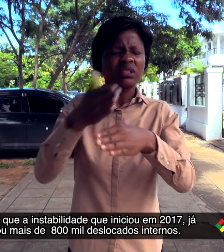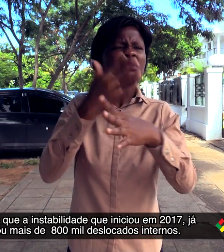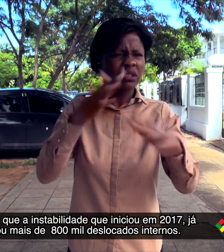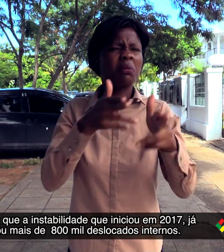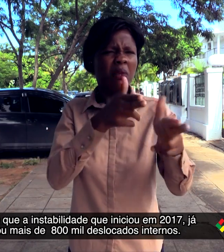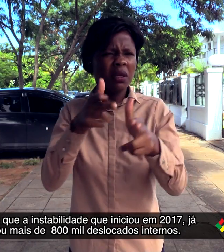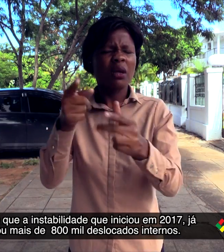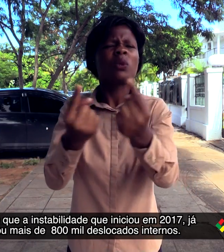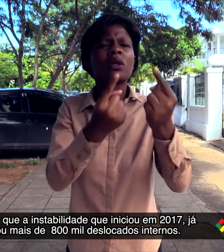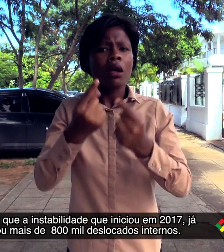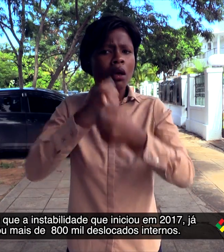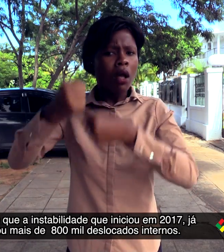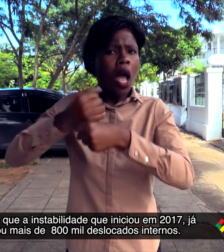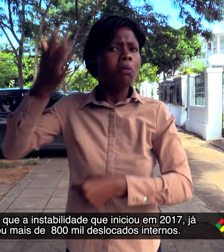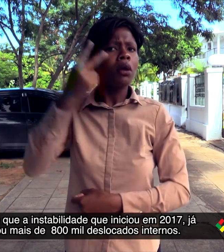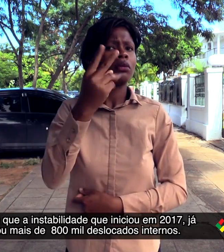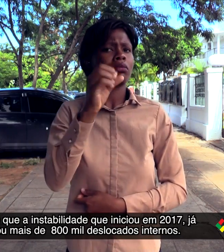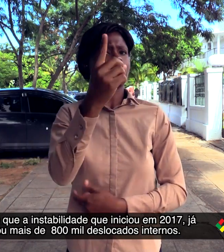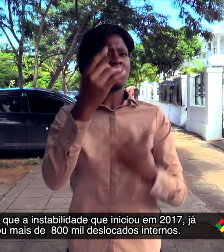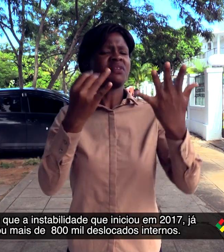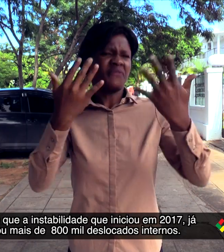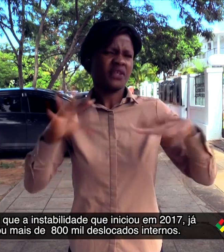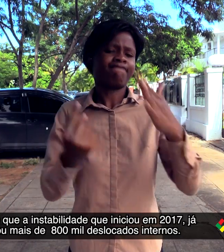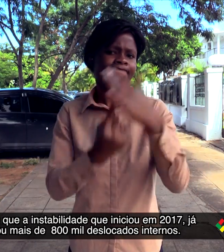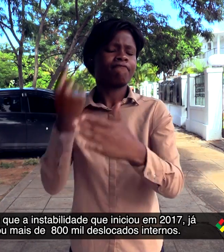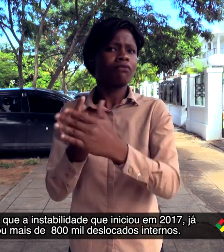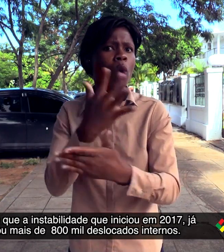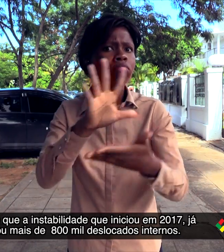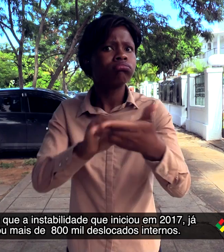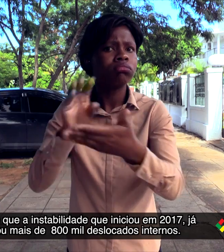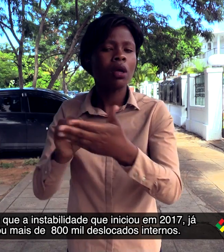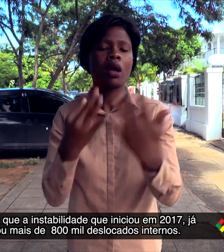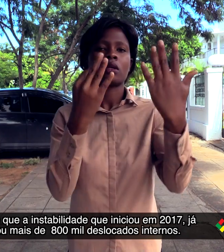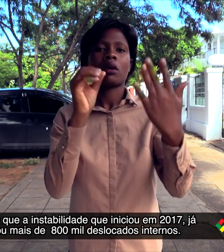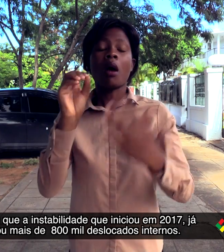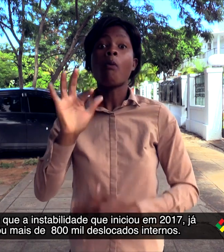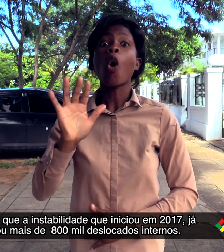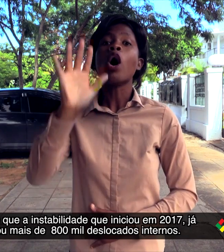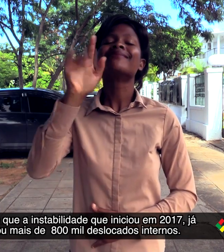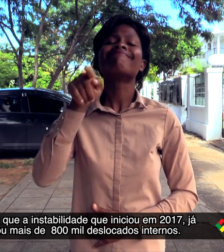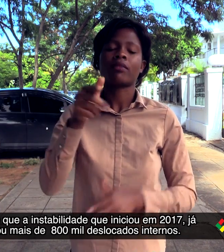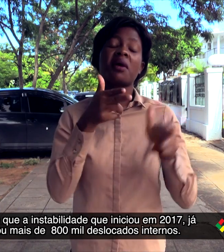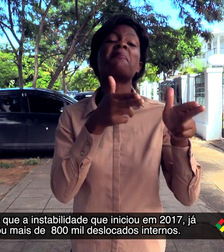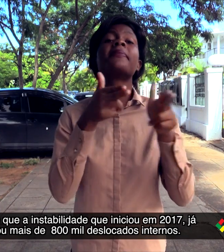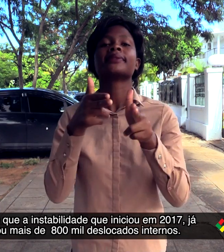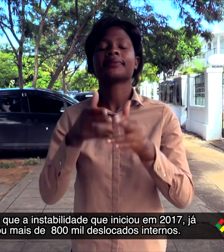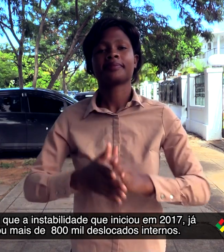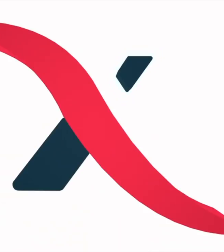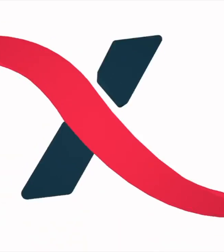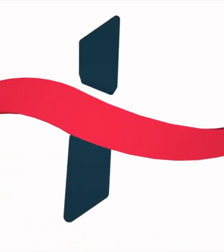Refira-se que a instabilidade que iniciou em 2017 já causou mais de 200 mil deslocados internos.